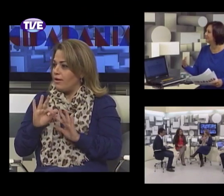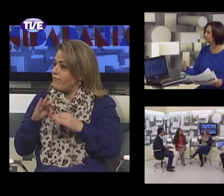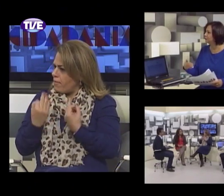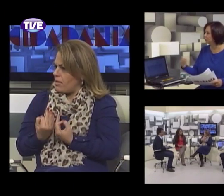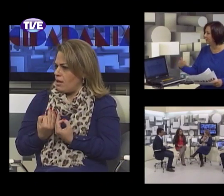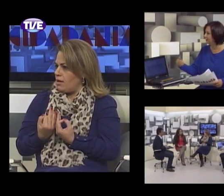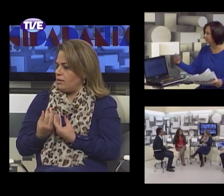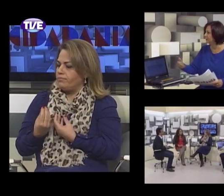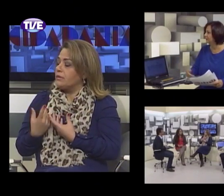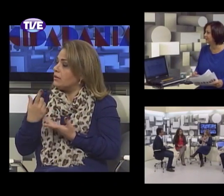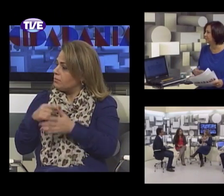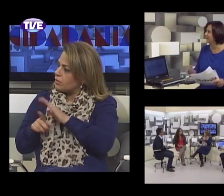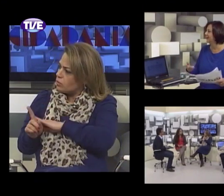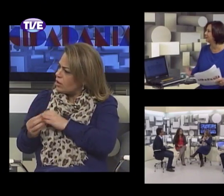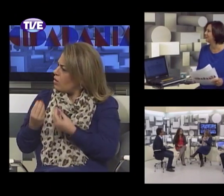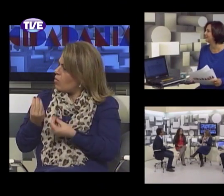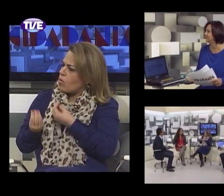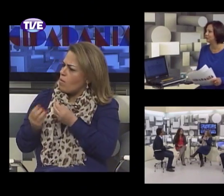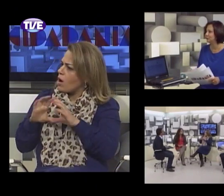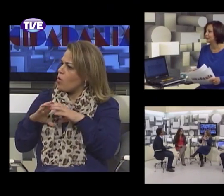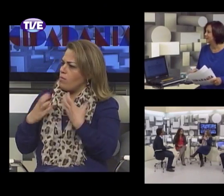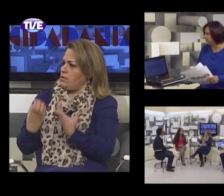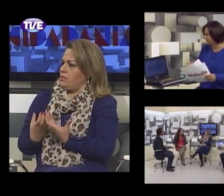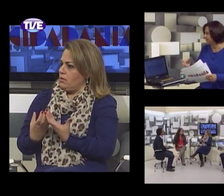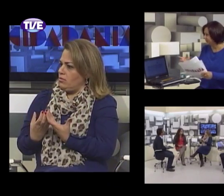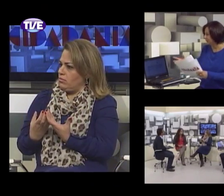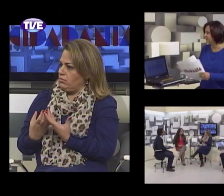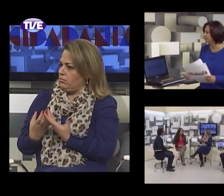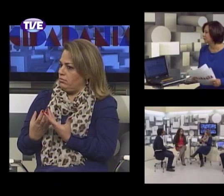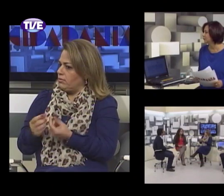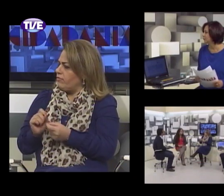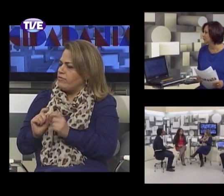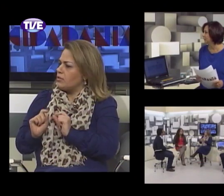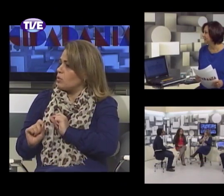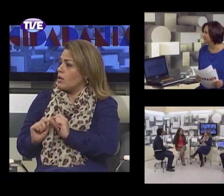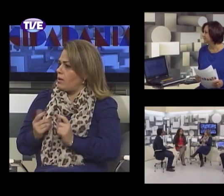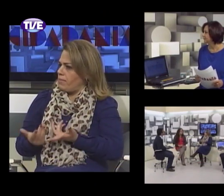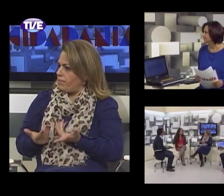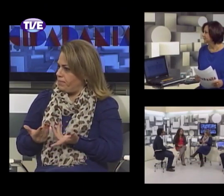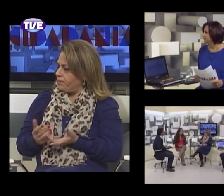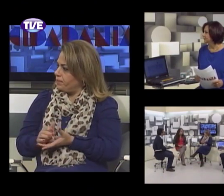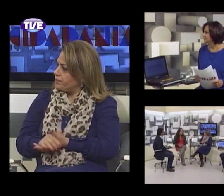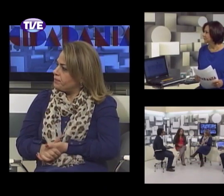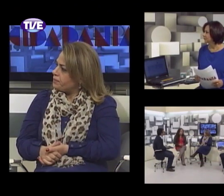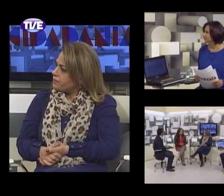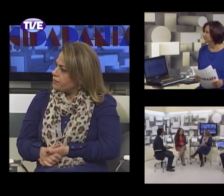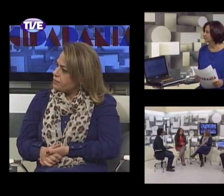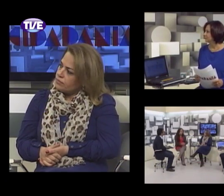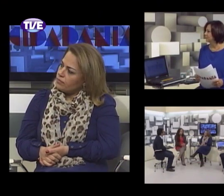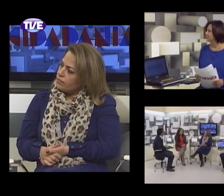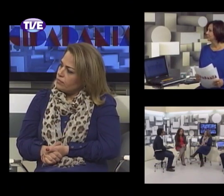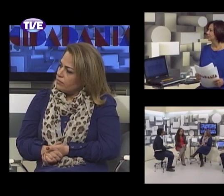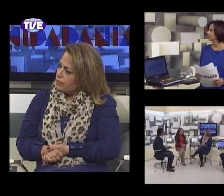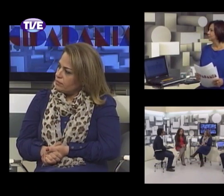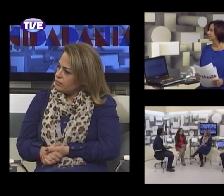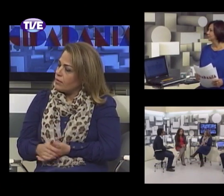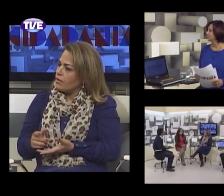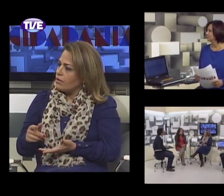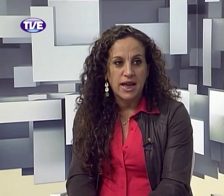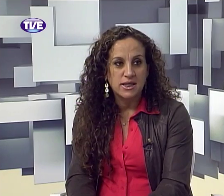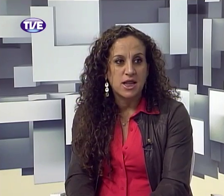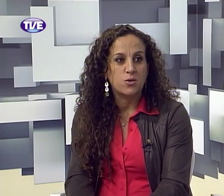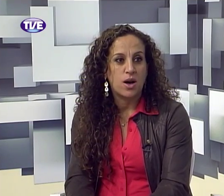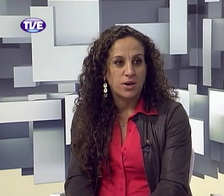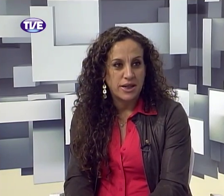comissão nesse sentido? Como é que a senhora tem se empenhado aí nesse sentido e participado assim, de questões como esta? Sim. Na verdade, eu